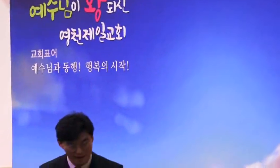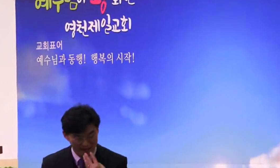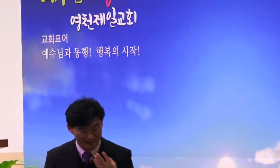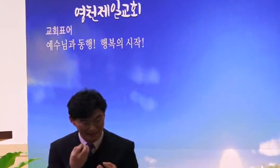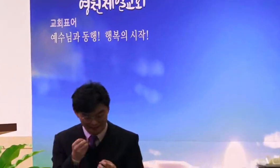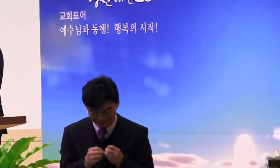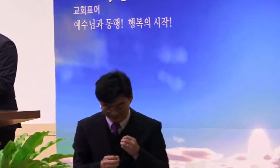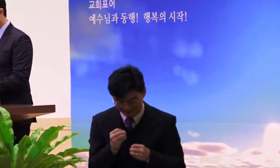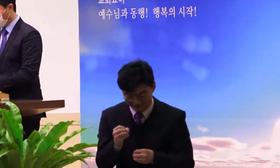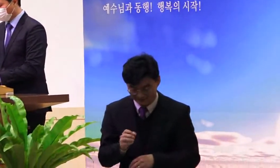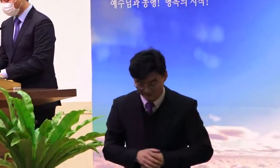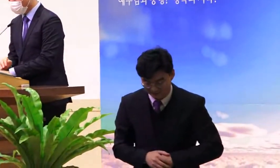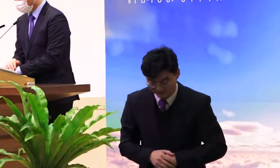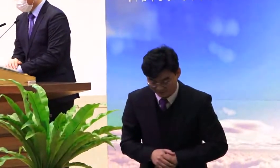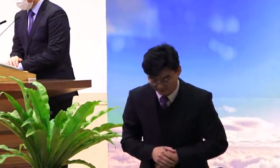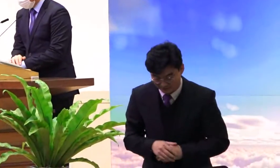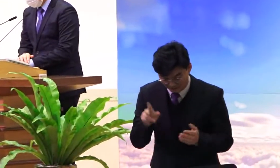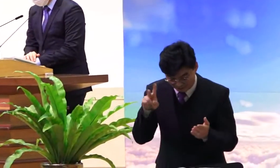말씀을 봉독하겠습니다.